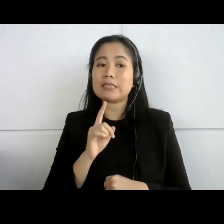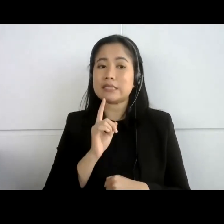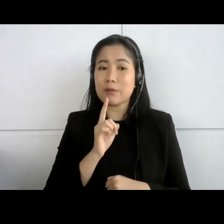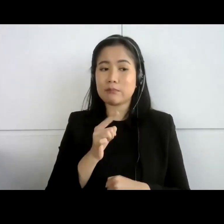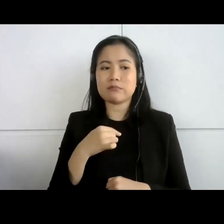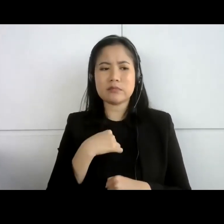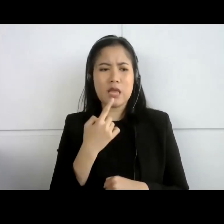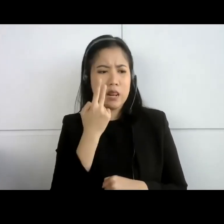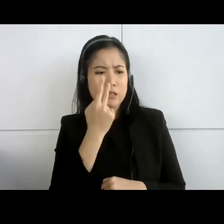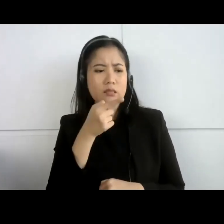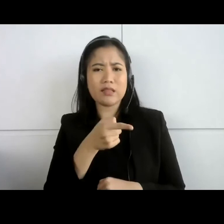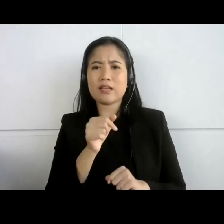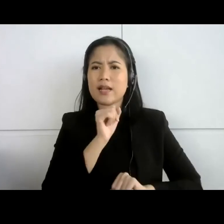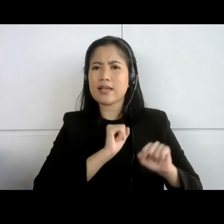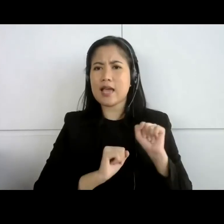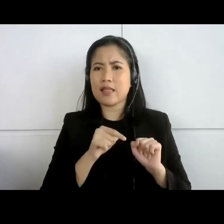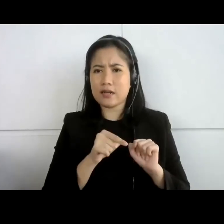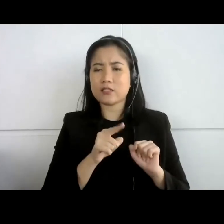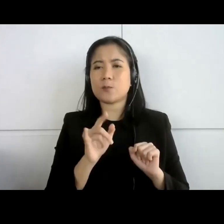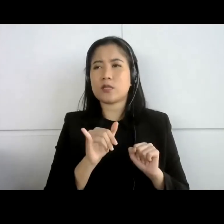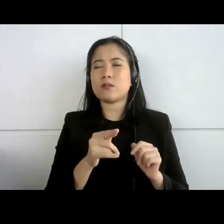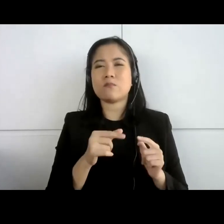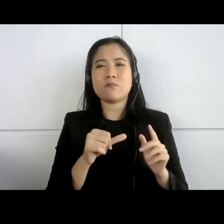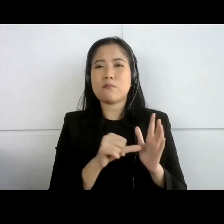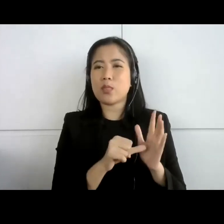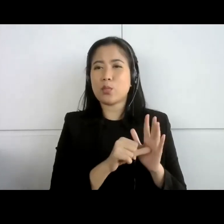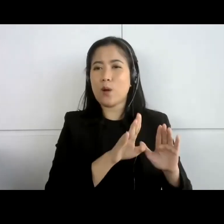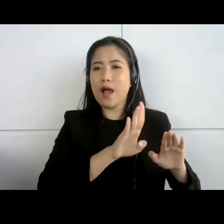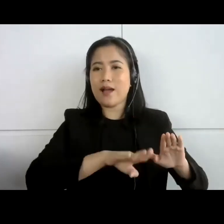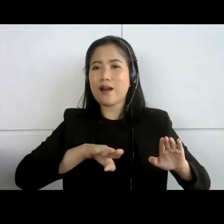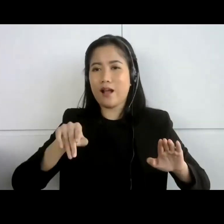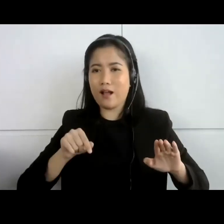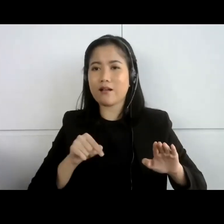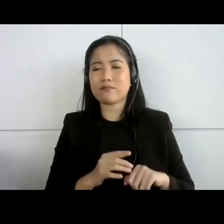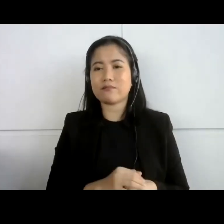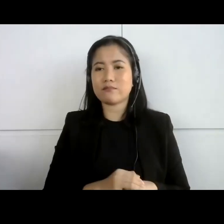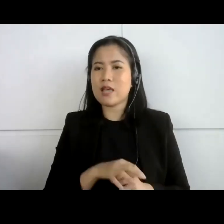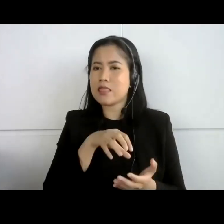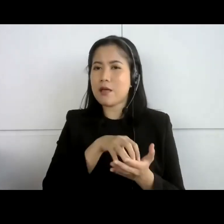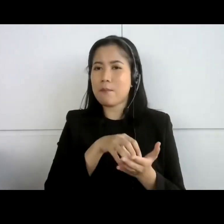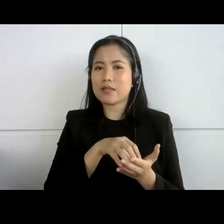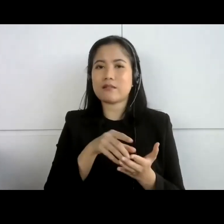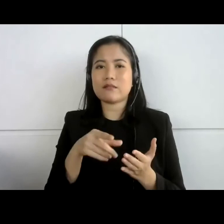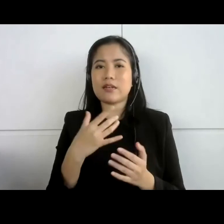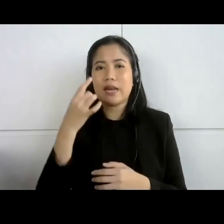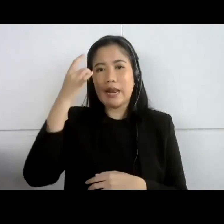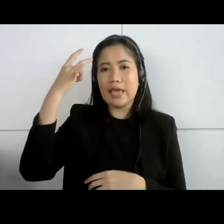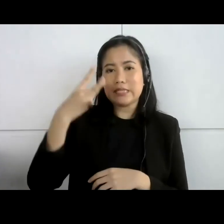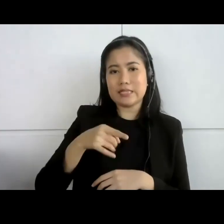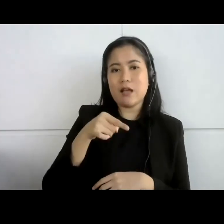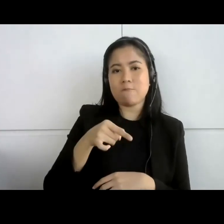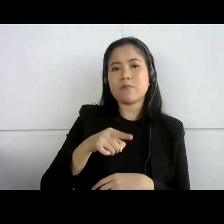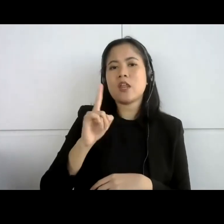melihat kegiatan ini sangat membantu bagi anak-anak kita di Desa Mekatkere dengan